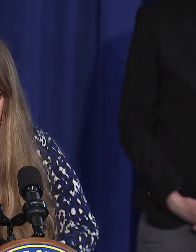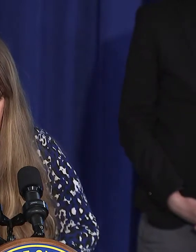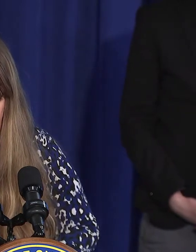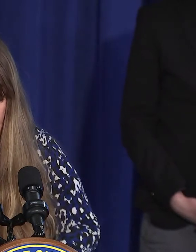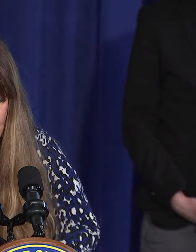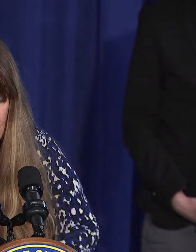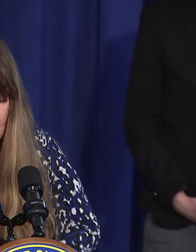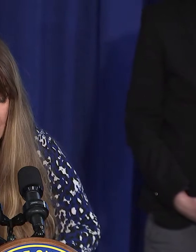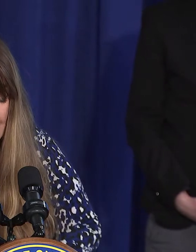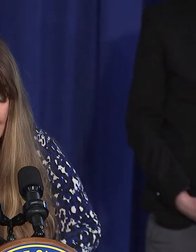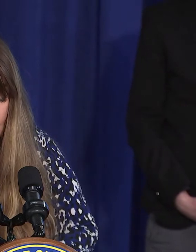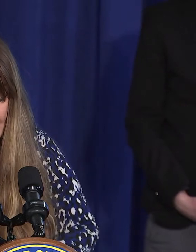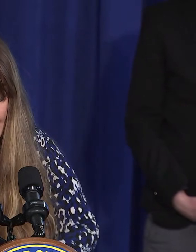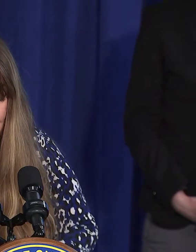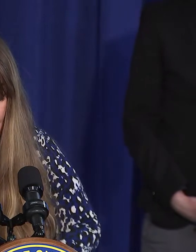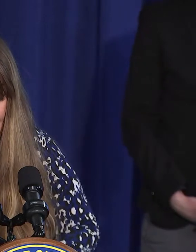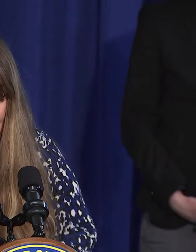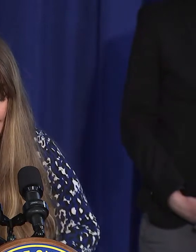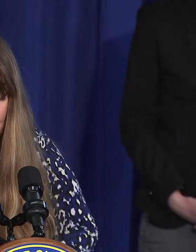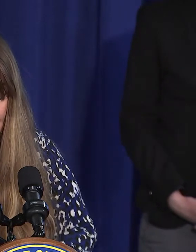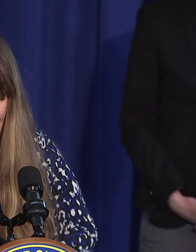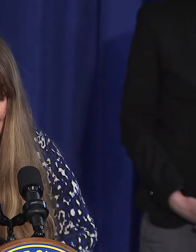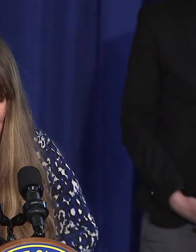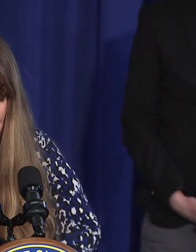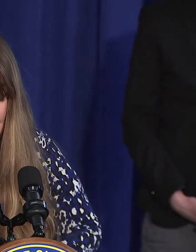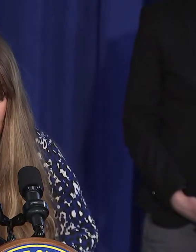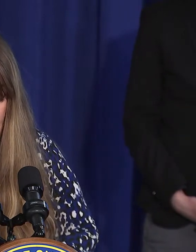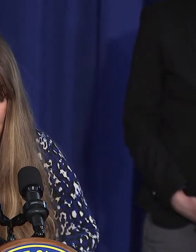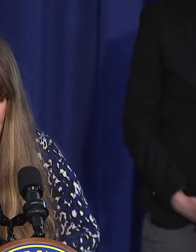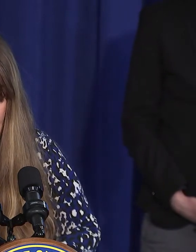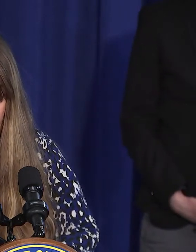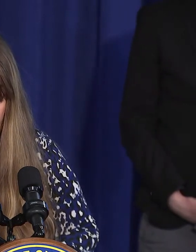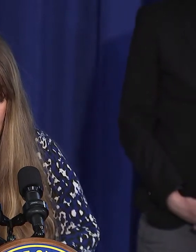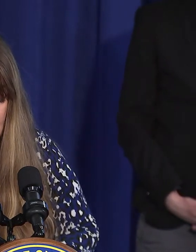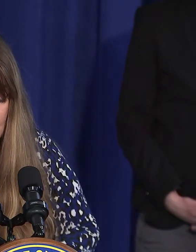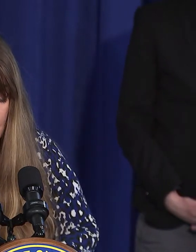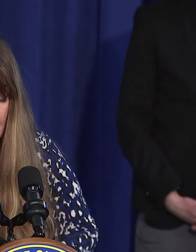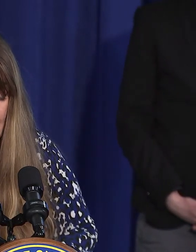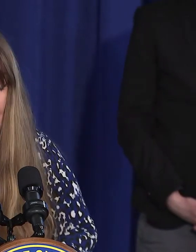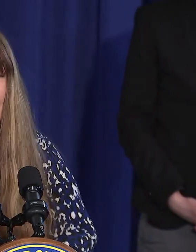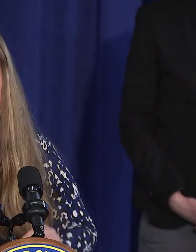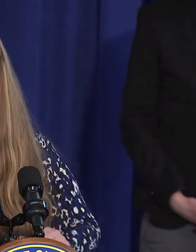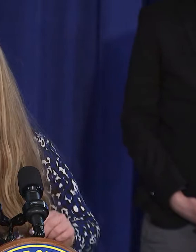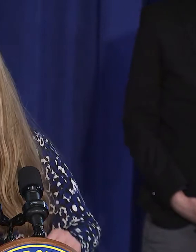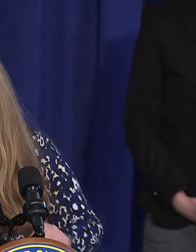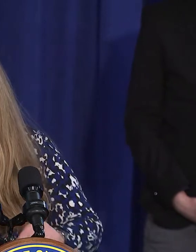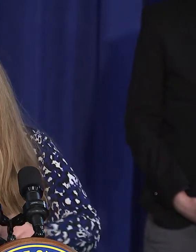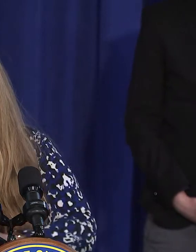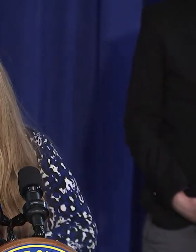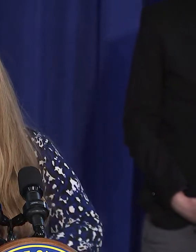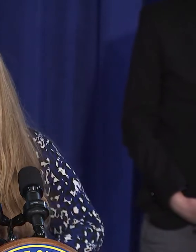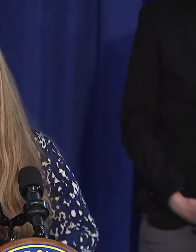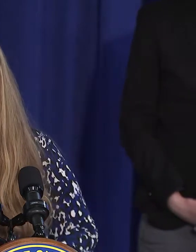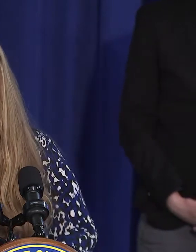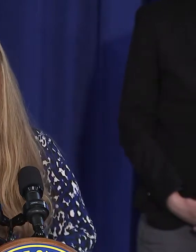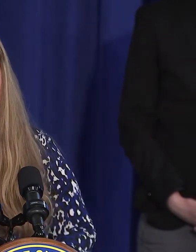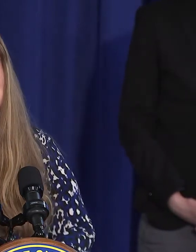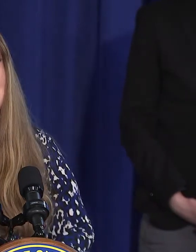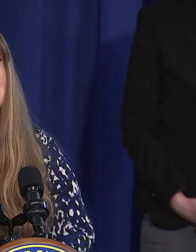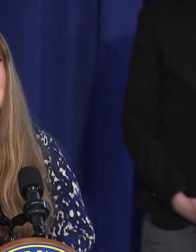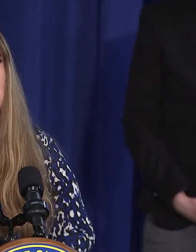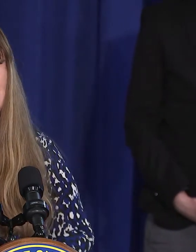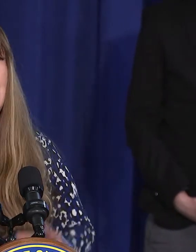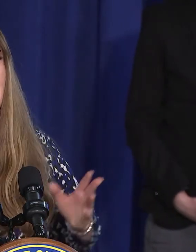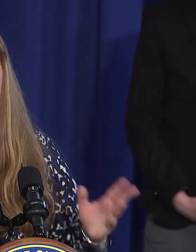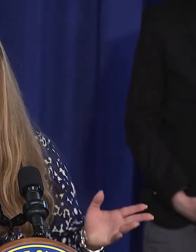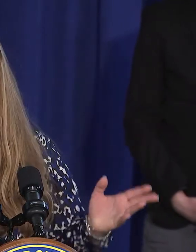Norte. Y anunció que está actualizando la alerta para alinearse con el CDC COVID-19 en niveles comunitarios.